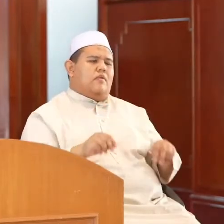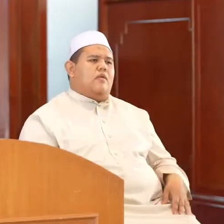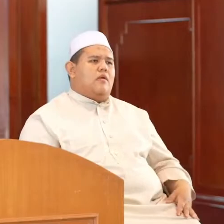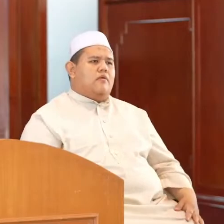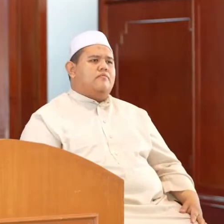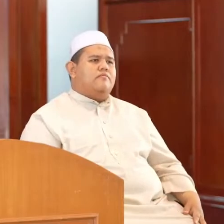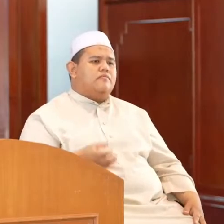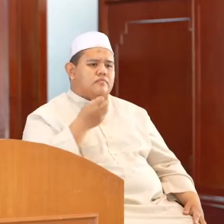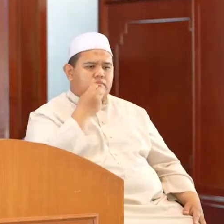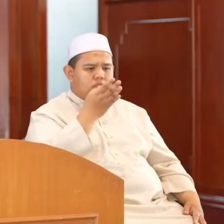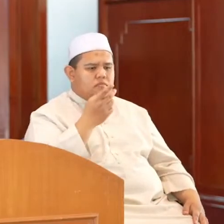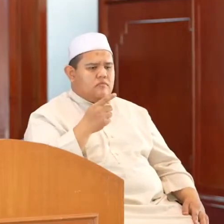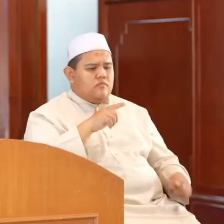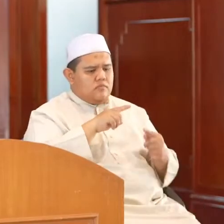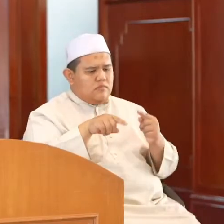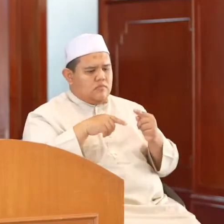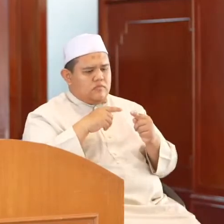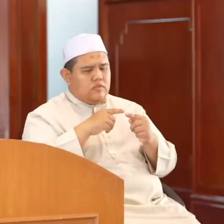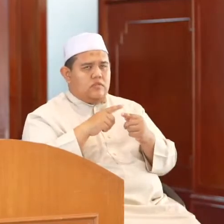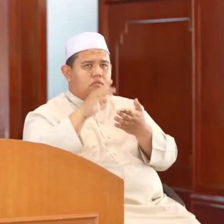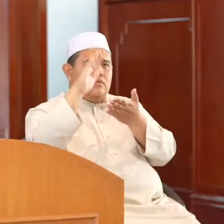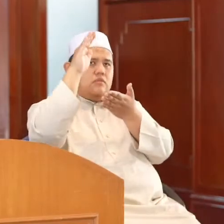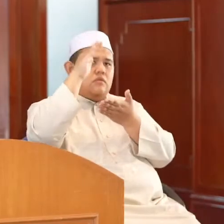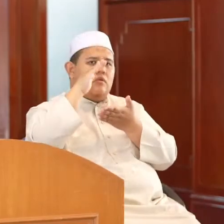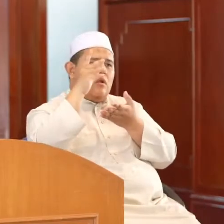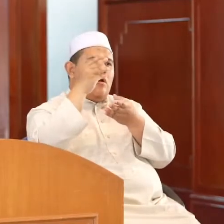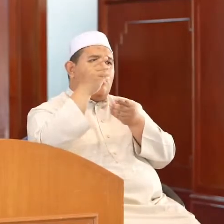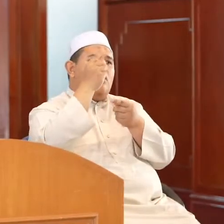sebut berkenaan kurniaan Allah.